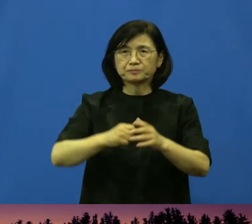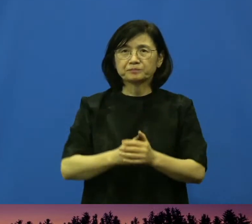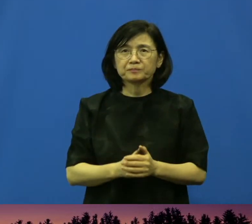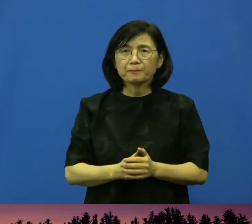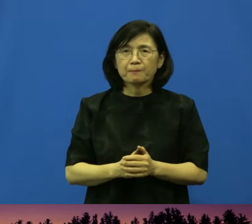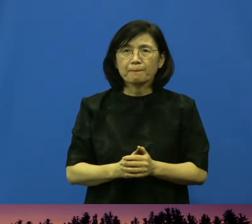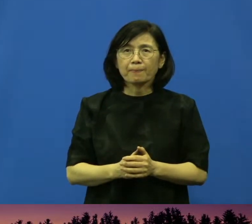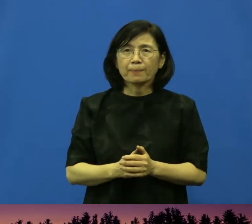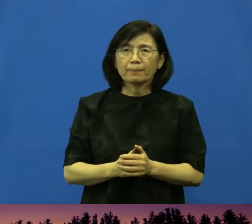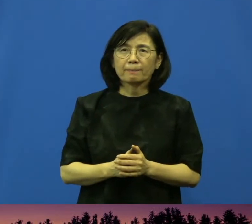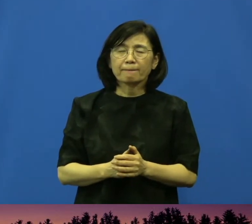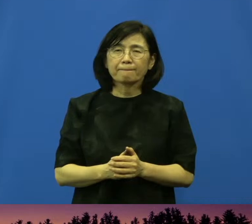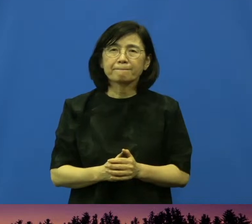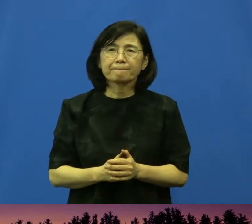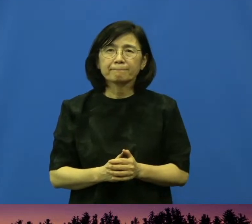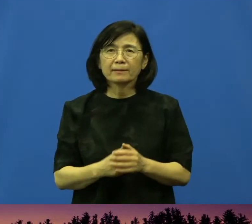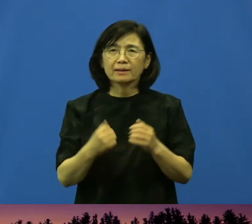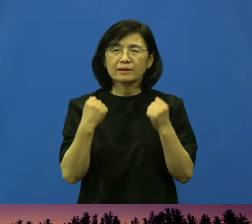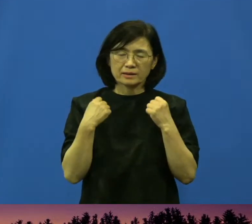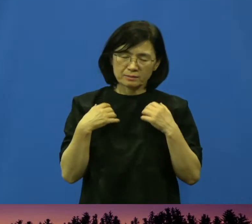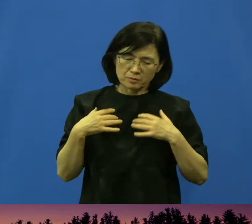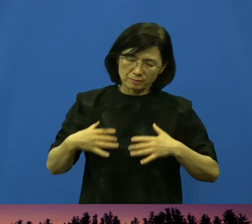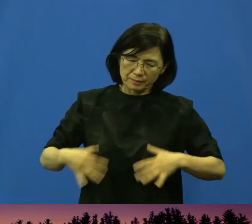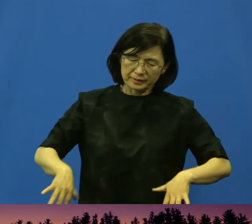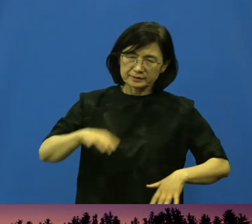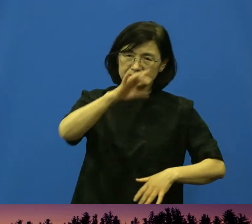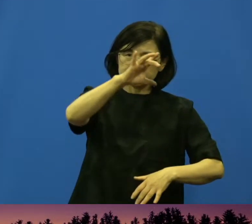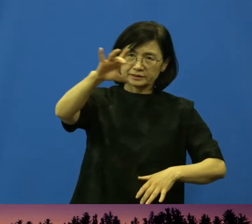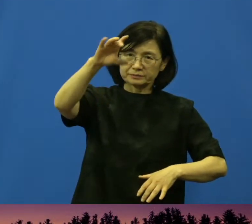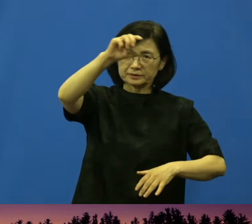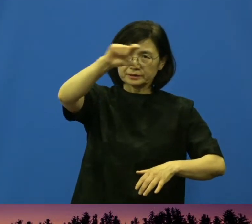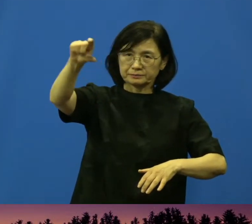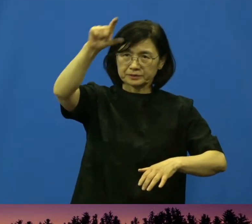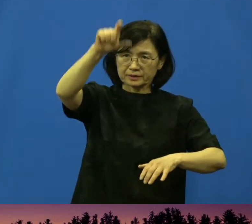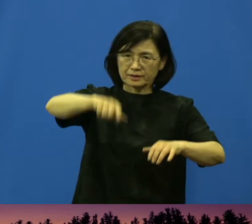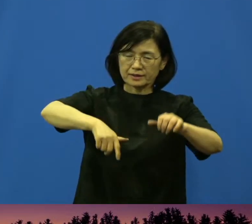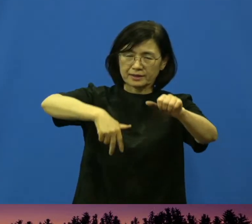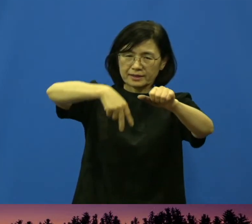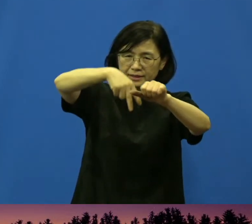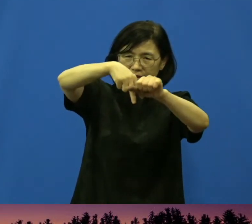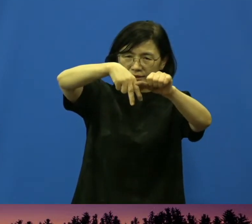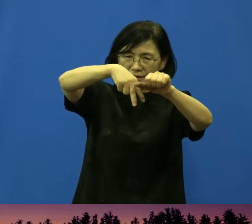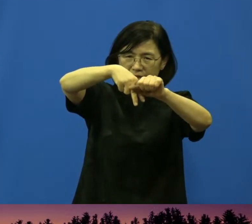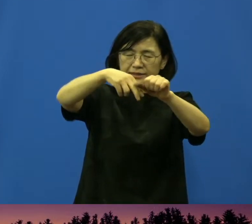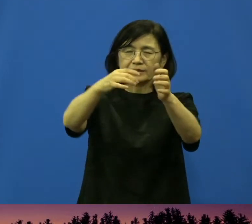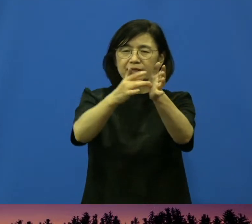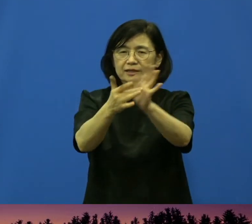빼신 예수의 십자가, 예수는 인류의 가장 위대한 일을 이루셨어요.